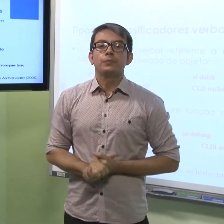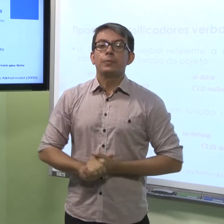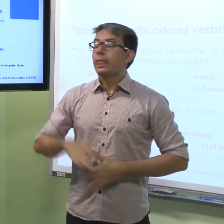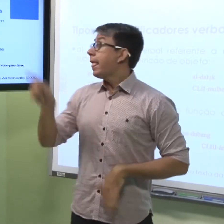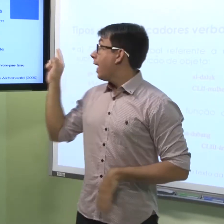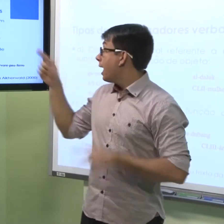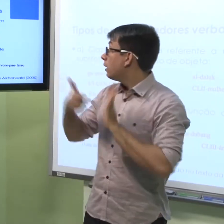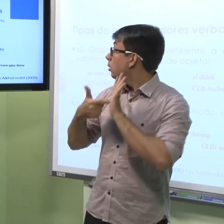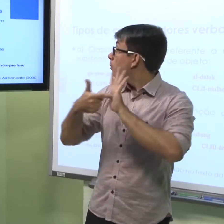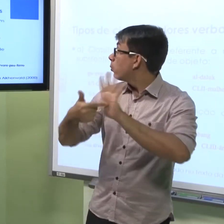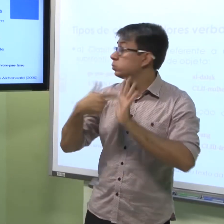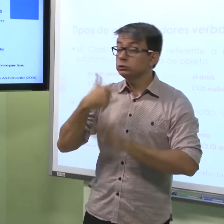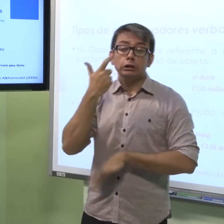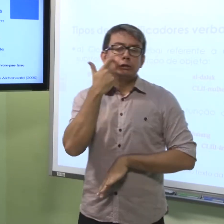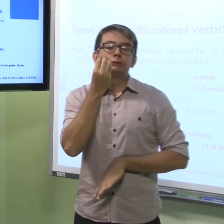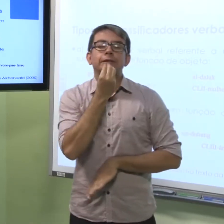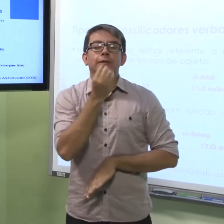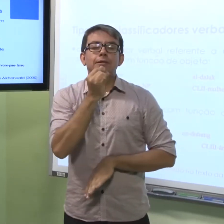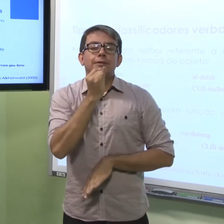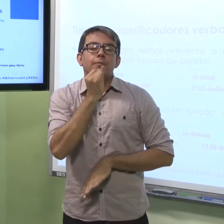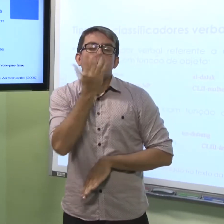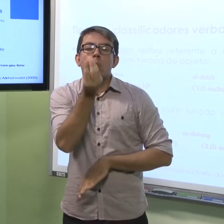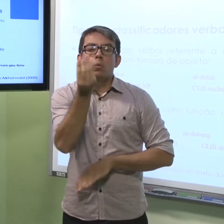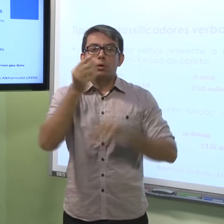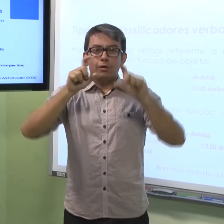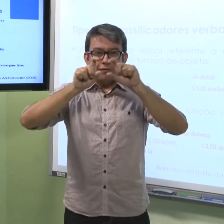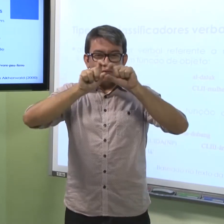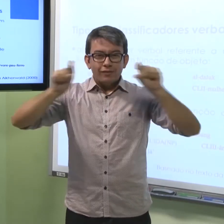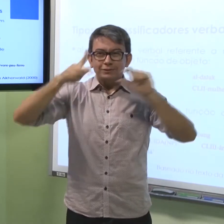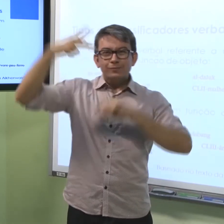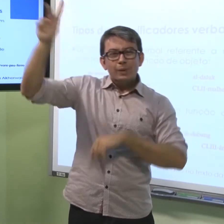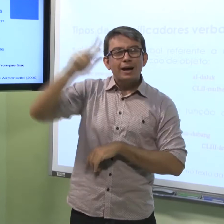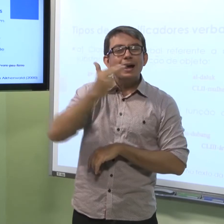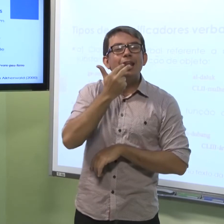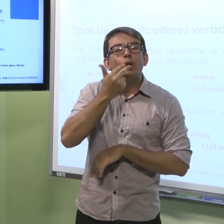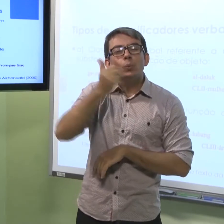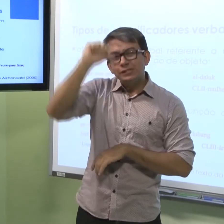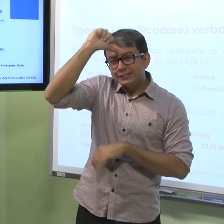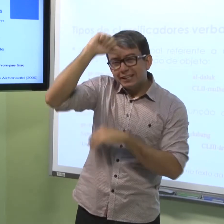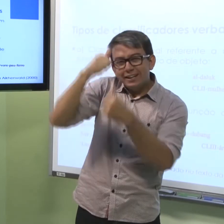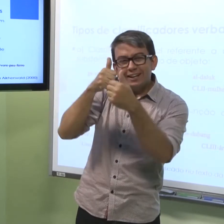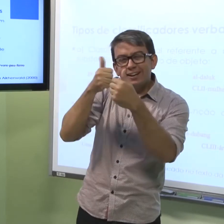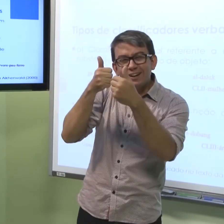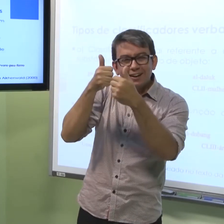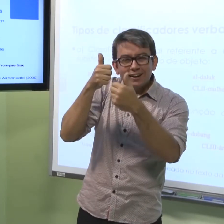Como que o substantivo exerce a função de objeto. Eu tenho a frase lá,